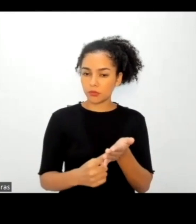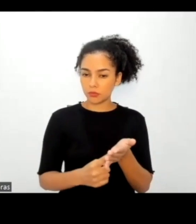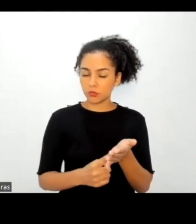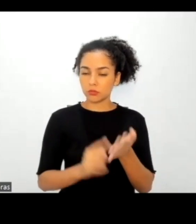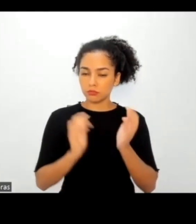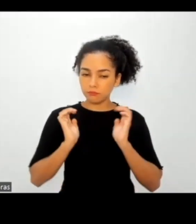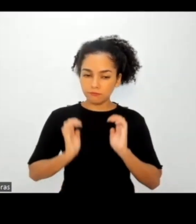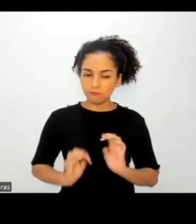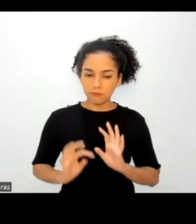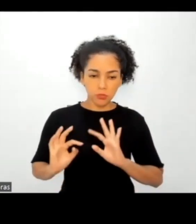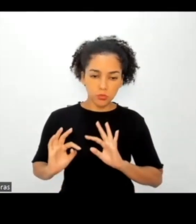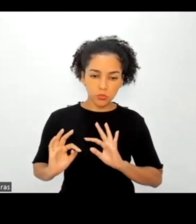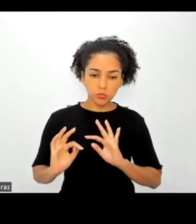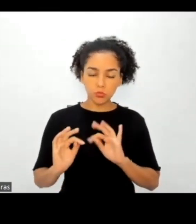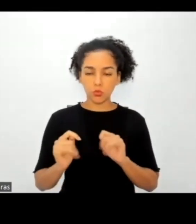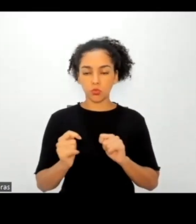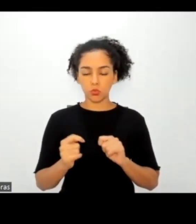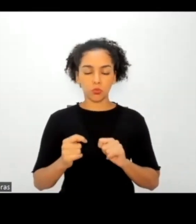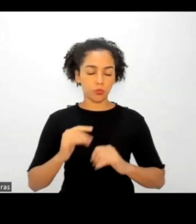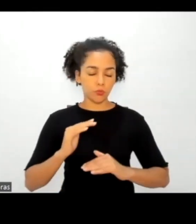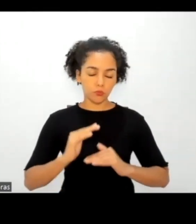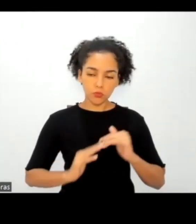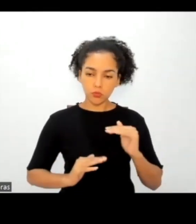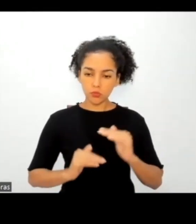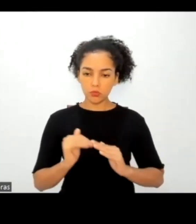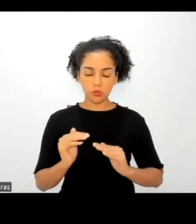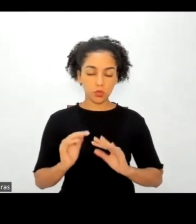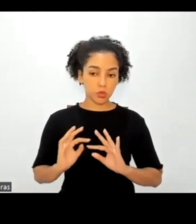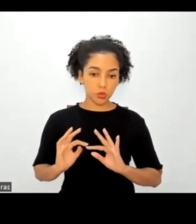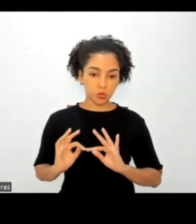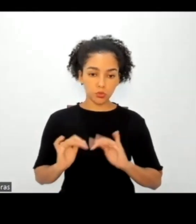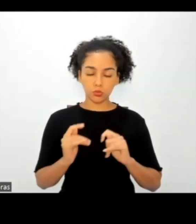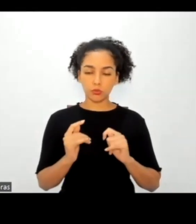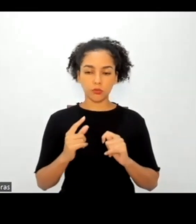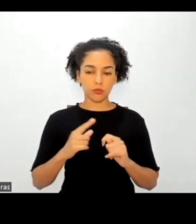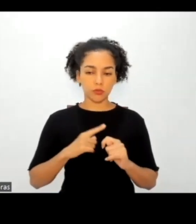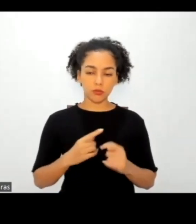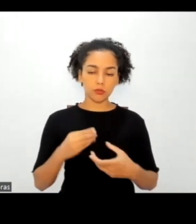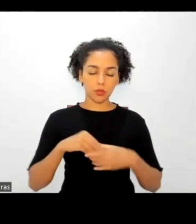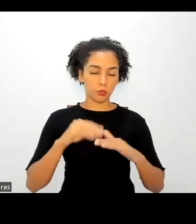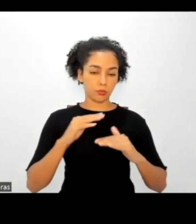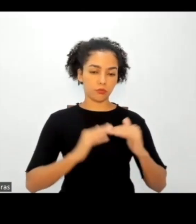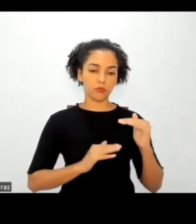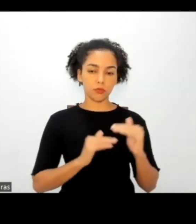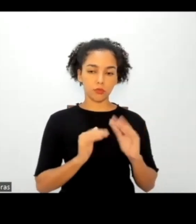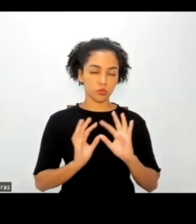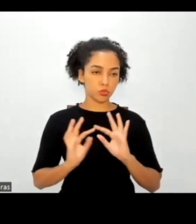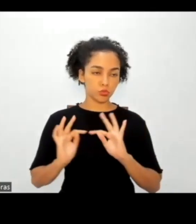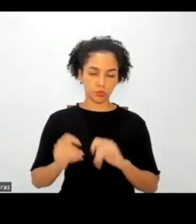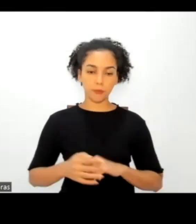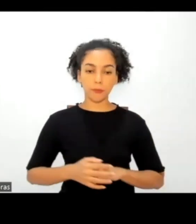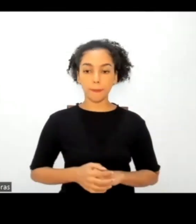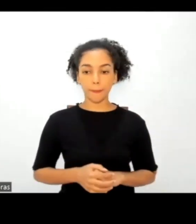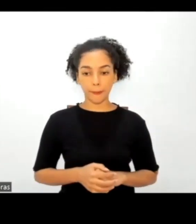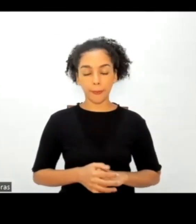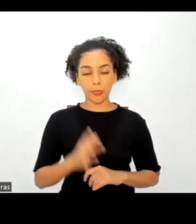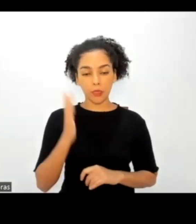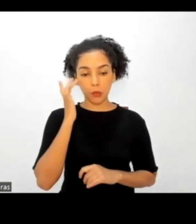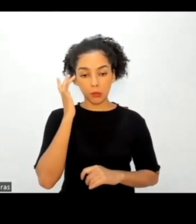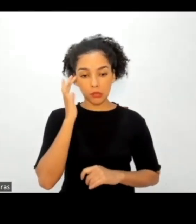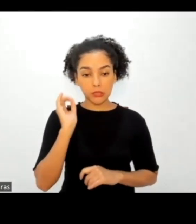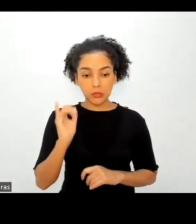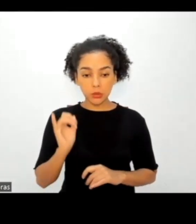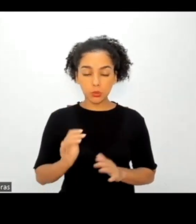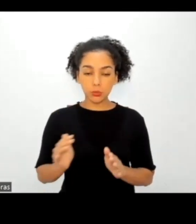de todo o conjunto dessa profissão, né, de todo o conjunto da CPS-CREs, enfim, de toda a categoria, né. Eu acho que se por algum